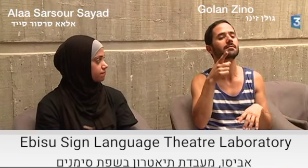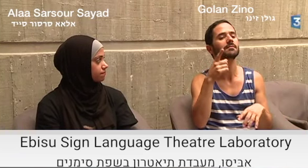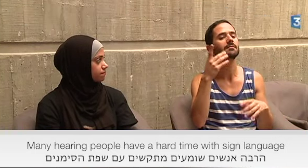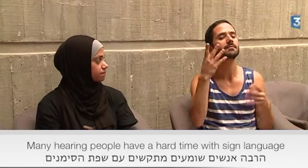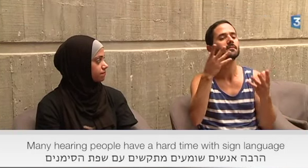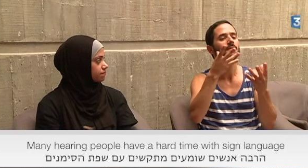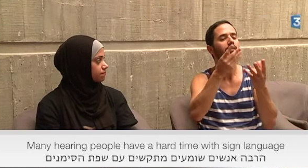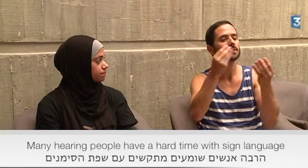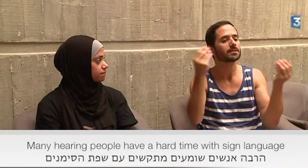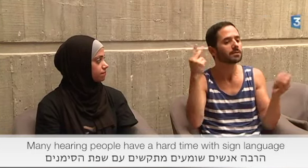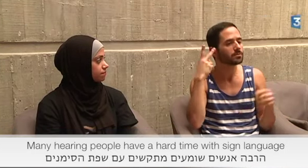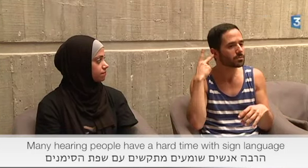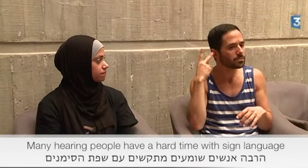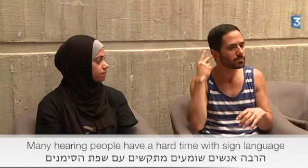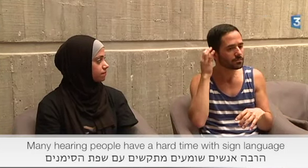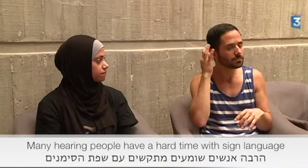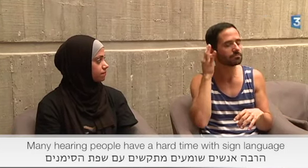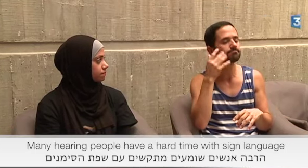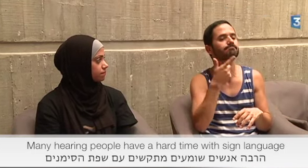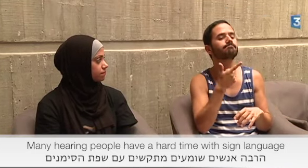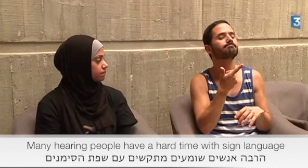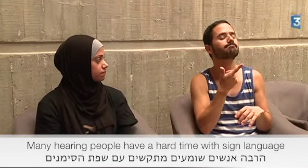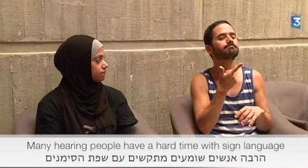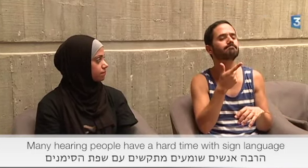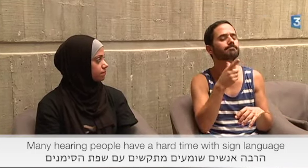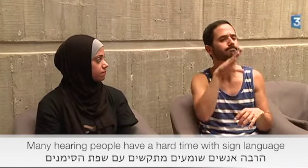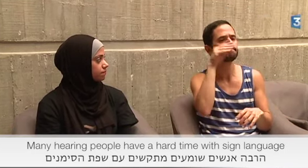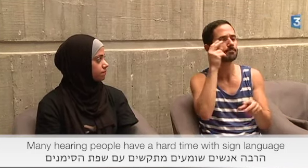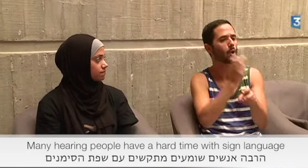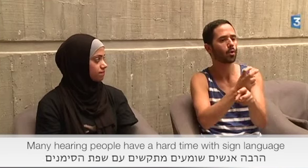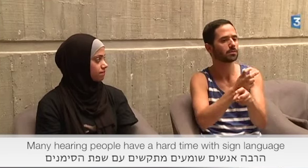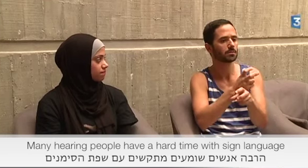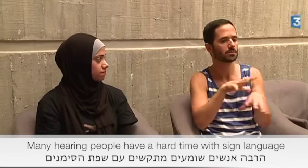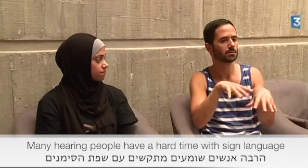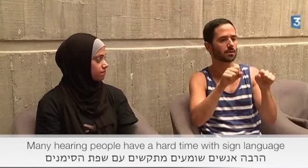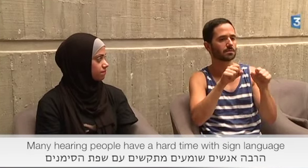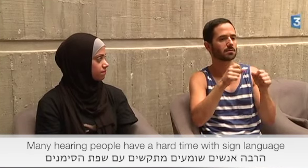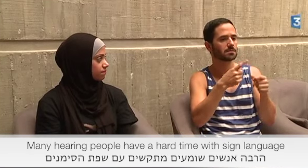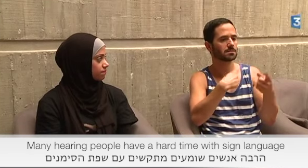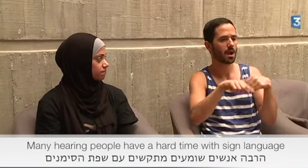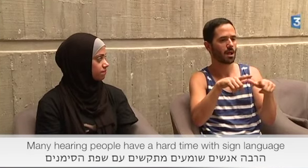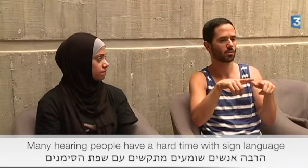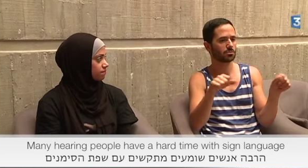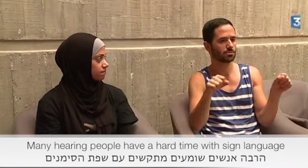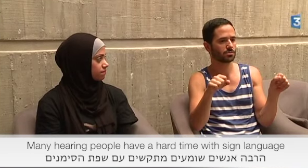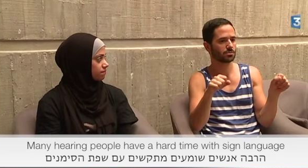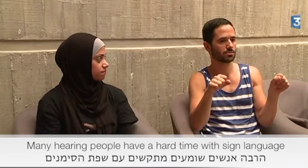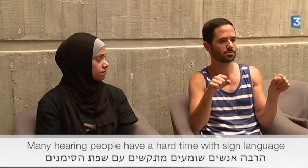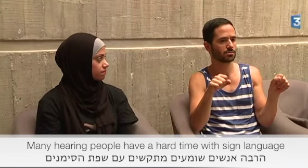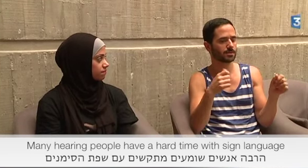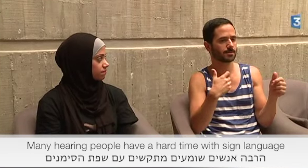Beaucoup de personnes entendantes ont du mal avec la langue des signes, ont du mal à